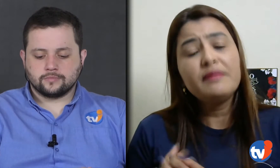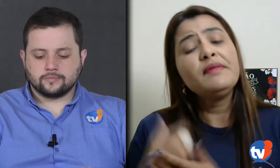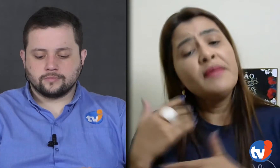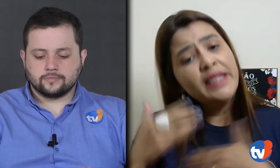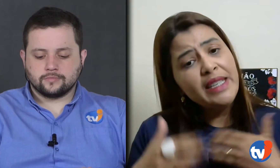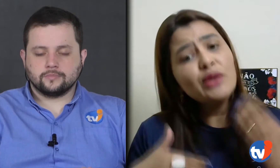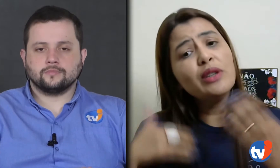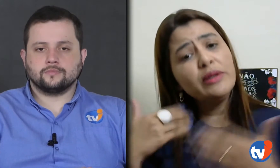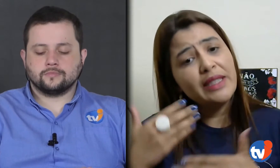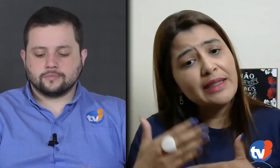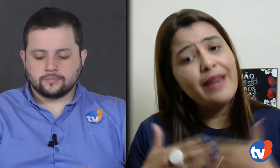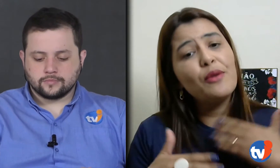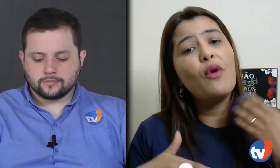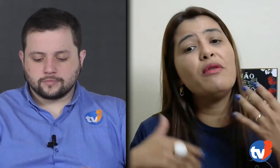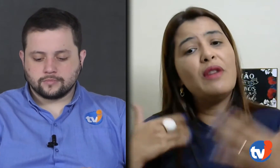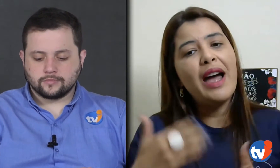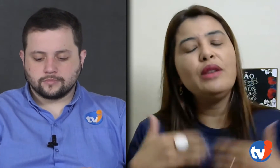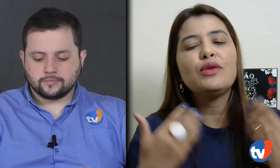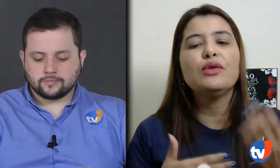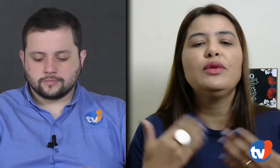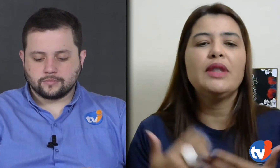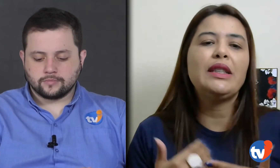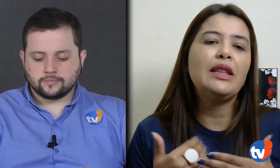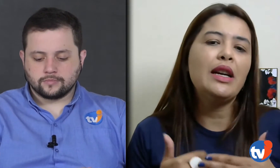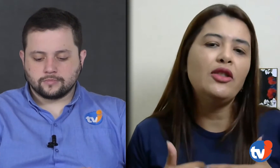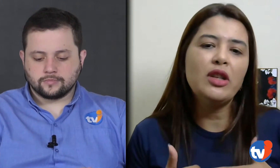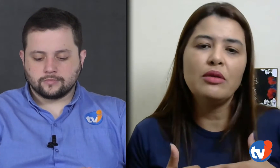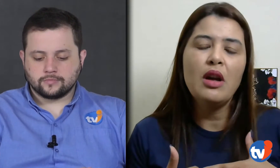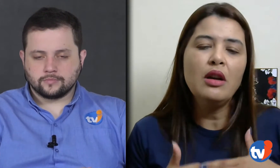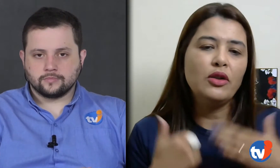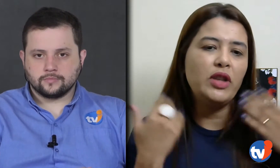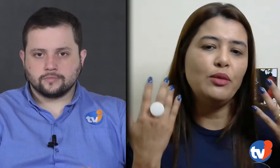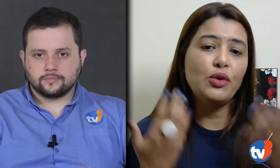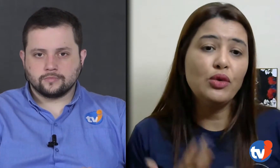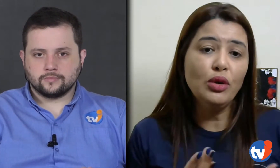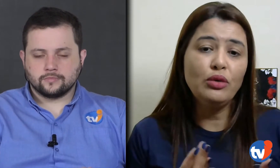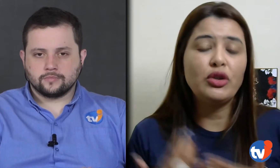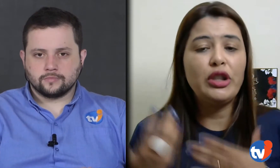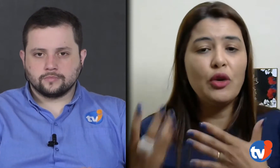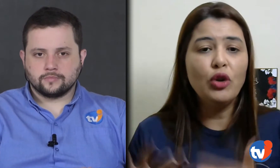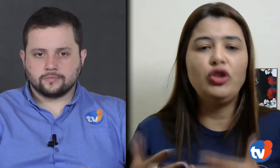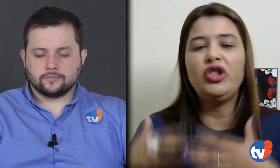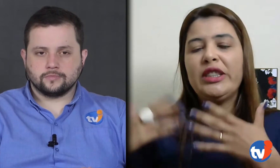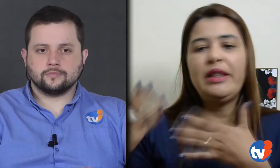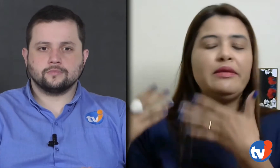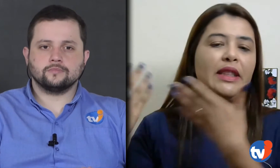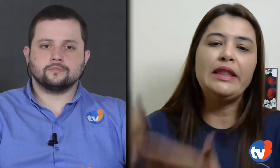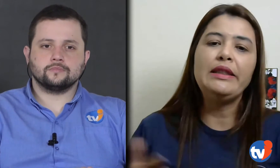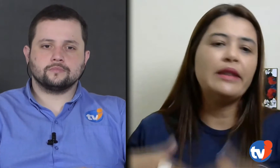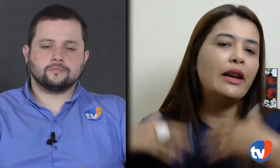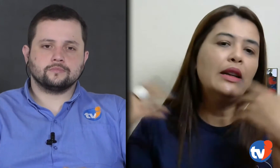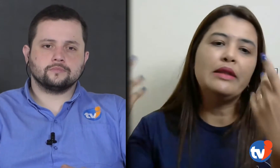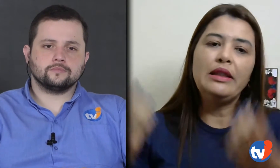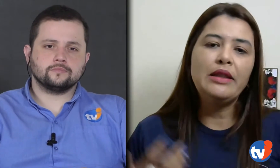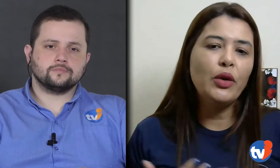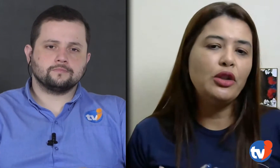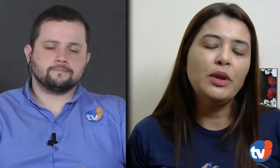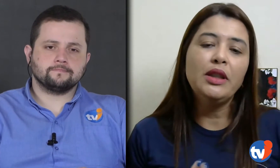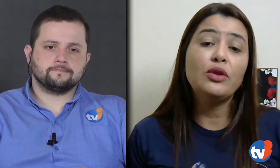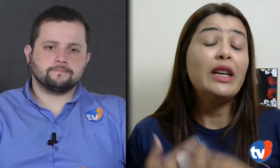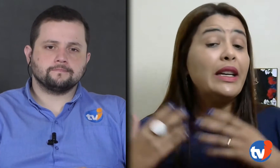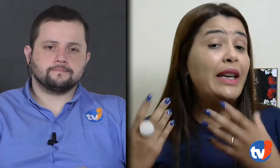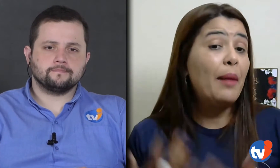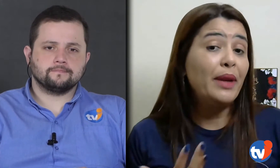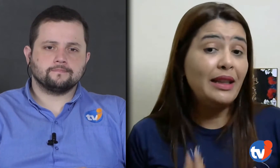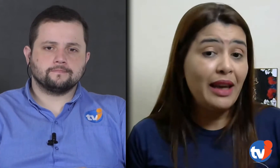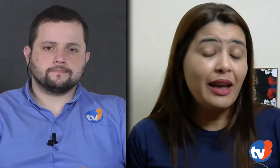sinais. E isso aconteceu com vários surdos aqui da região. Nós temos surdos que hoje já têm 30,